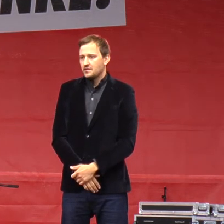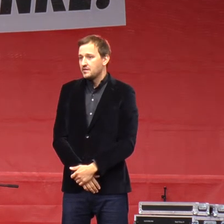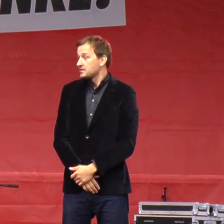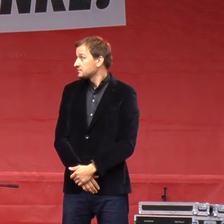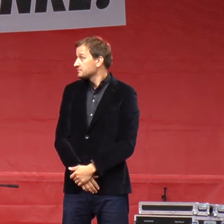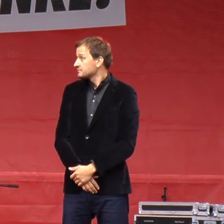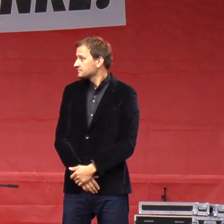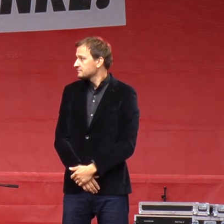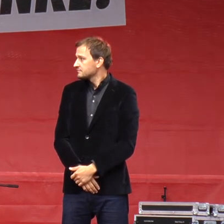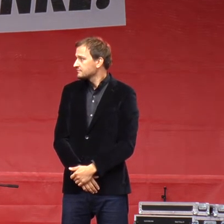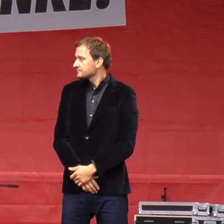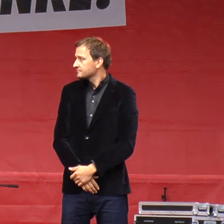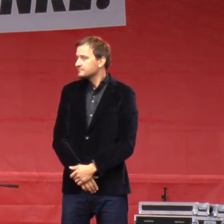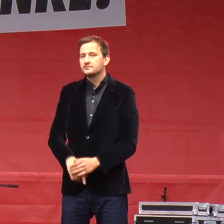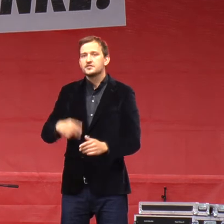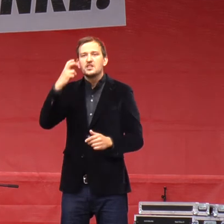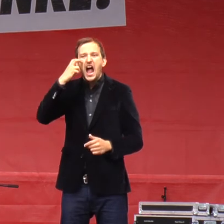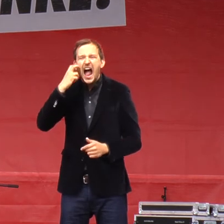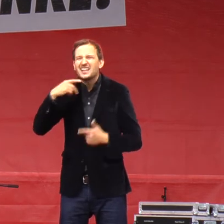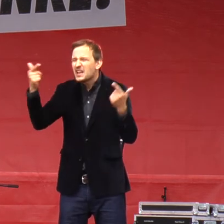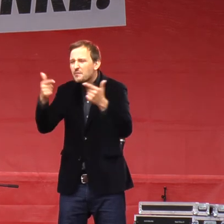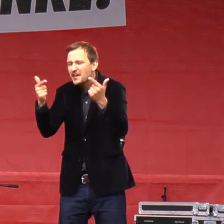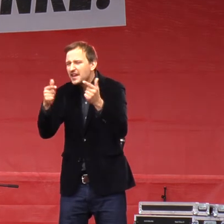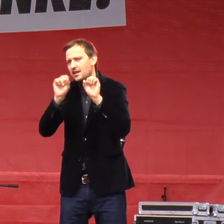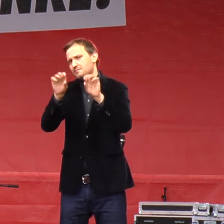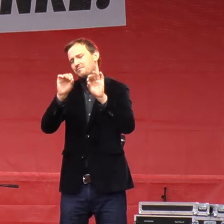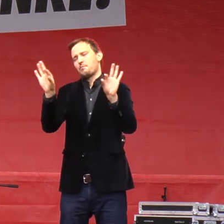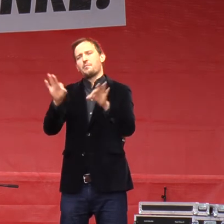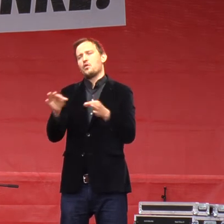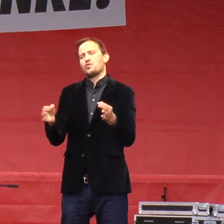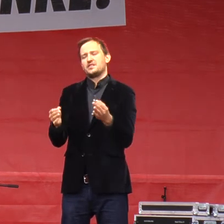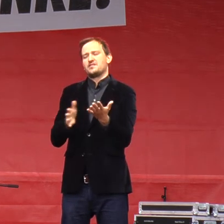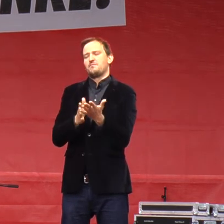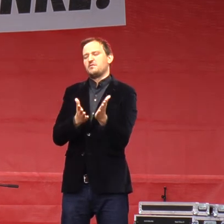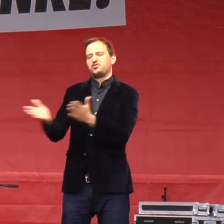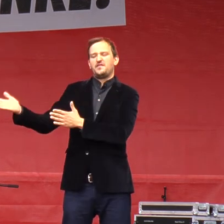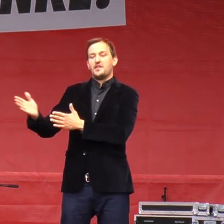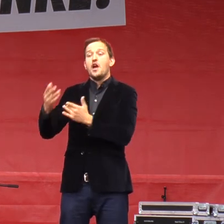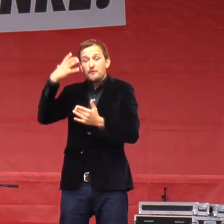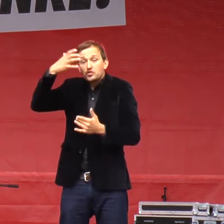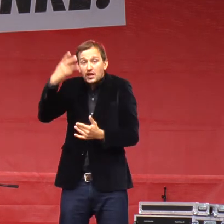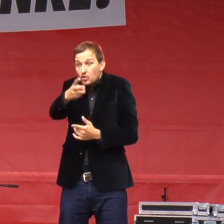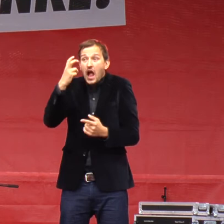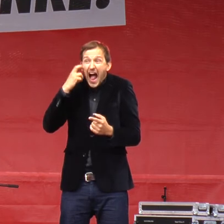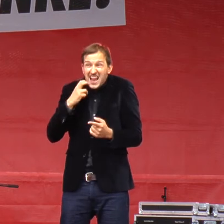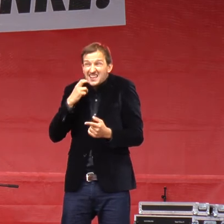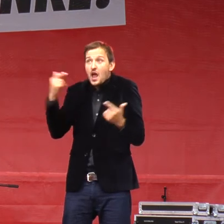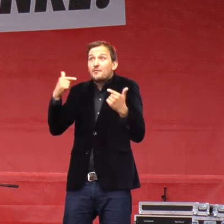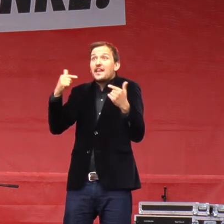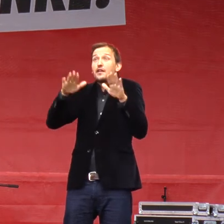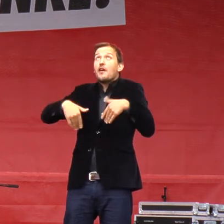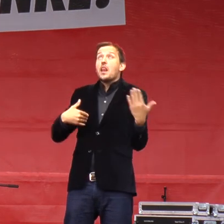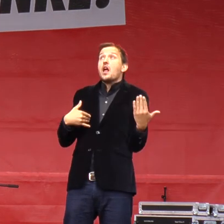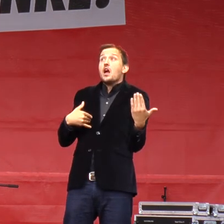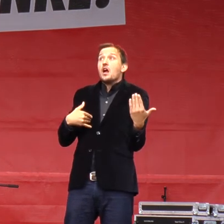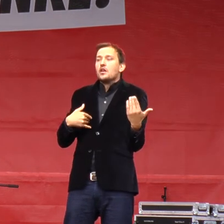Und über die Altenpflege brauchen wir gar nicht erst zu reden. Du möchtest nicht alt werden und ein Pflegefall sein und